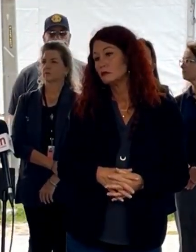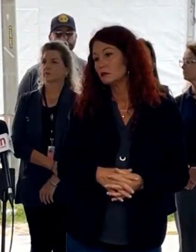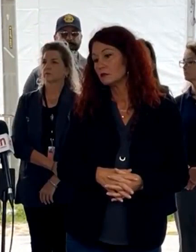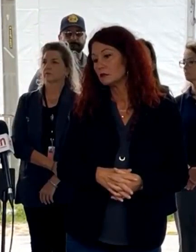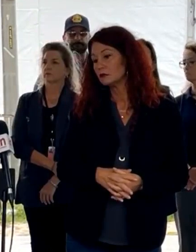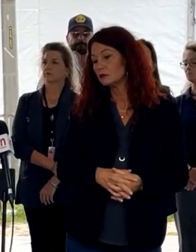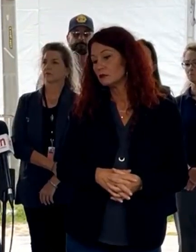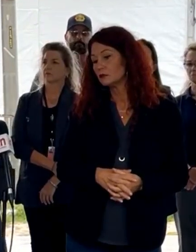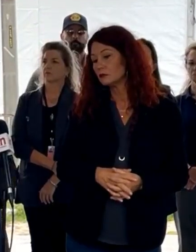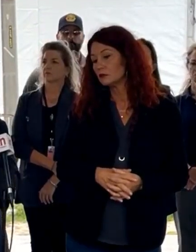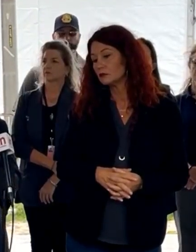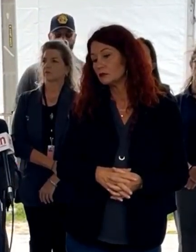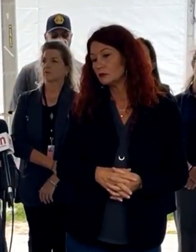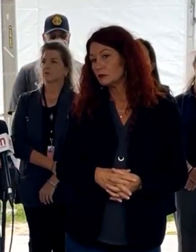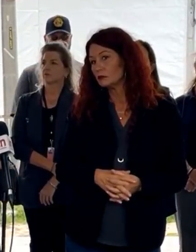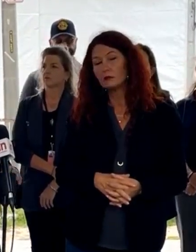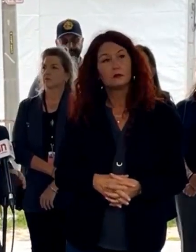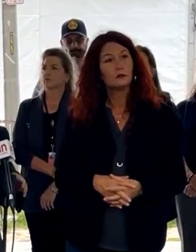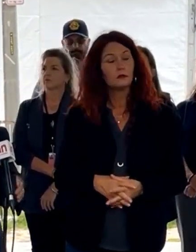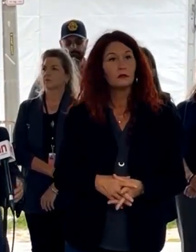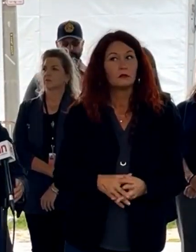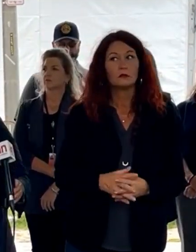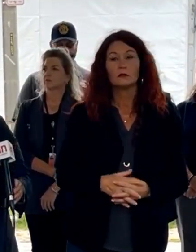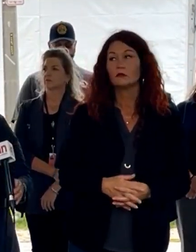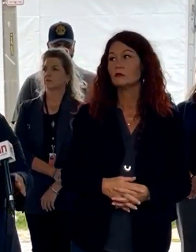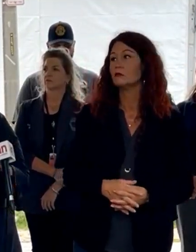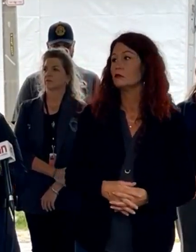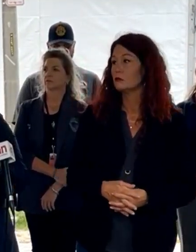califican para la ayuda.